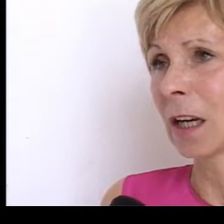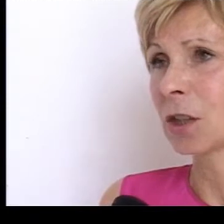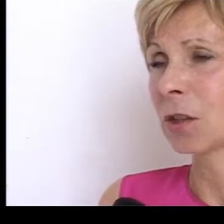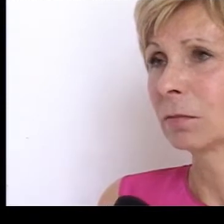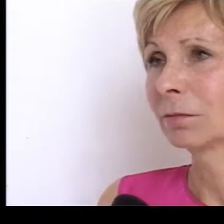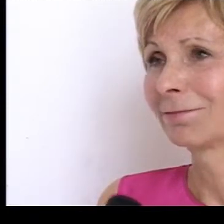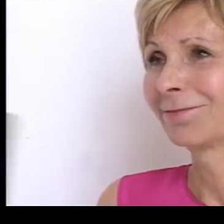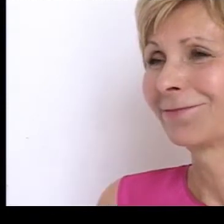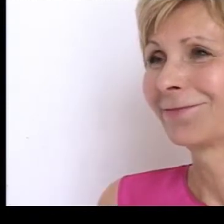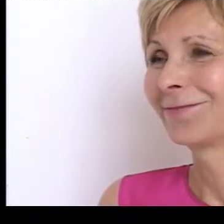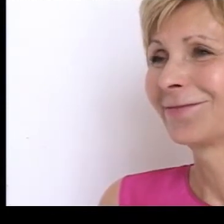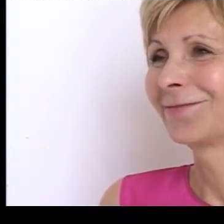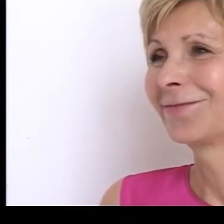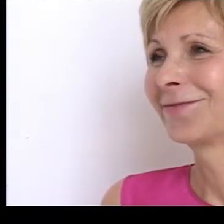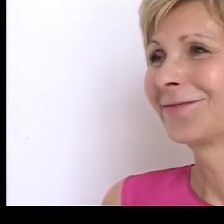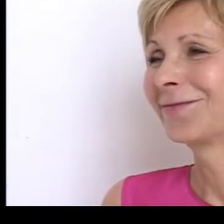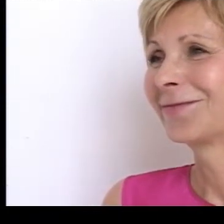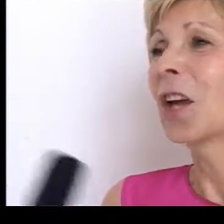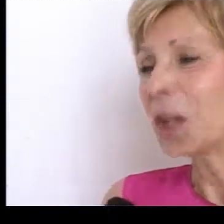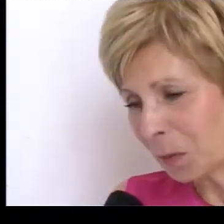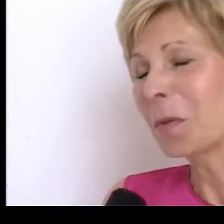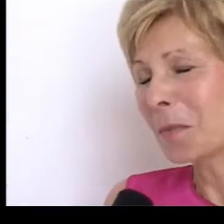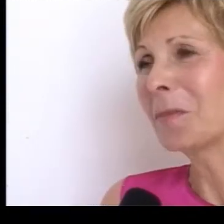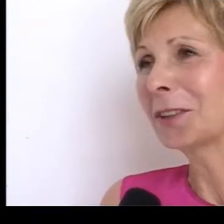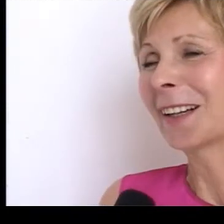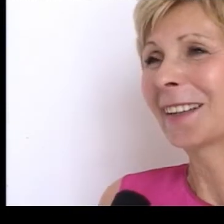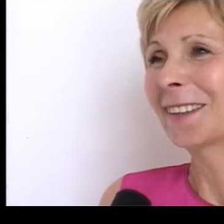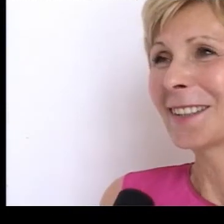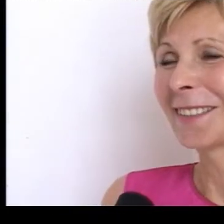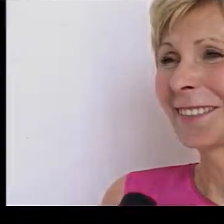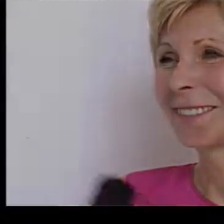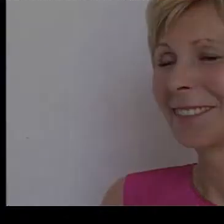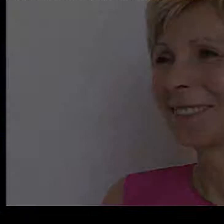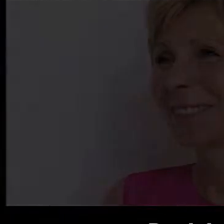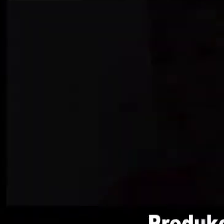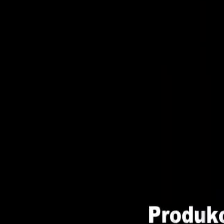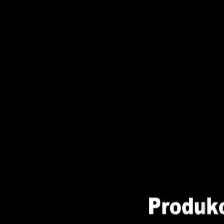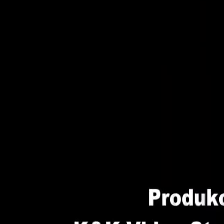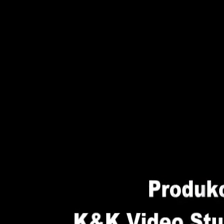przestanie nas straszyć. I problemy emerytalne też. I problemy emerytalne też.